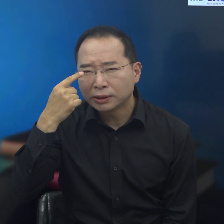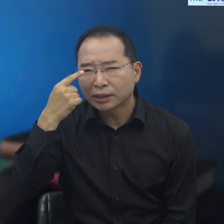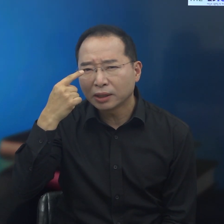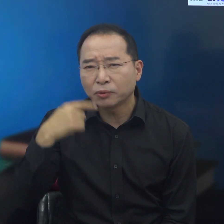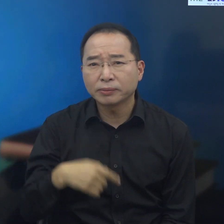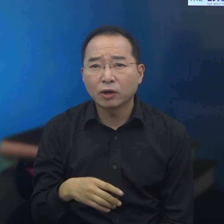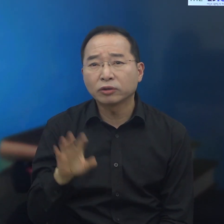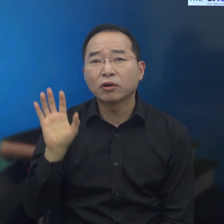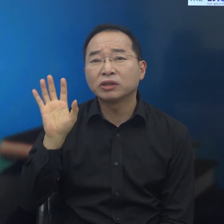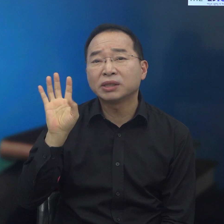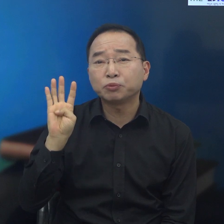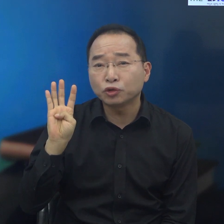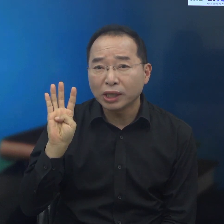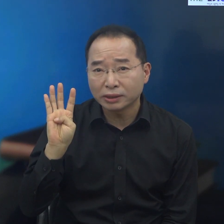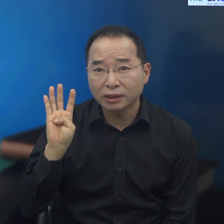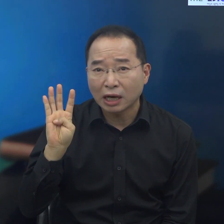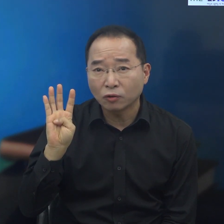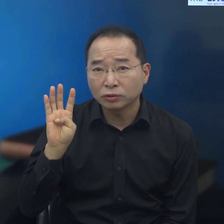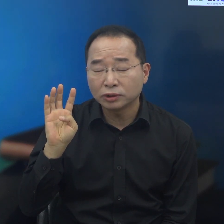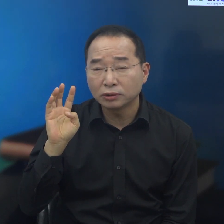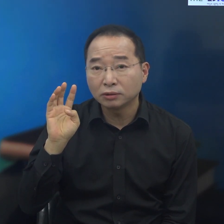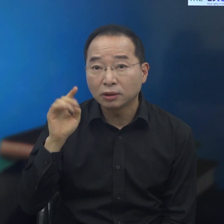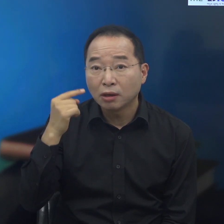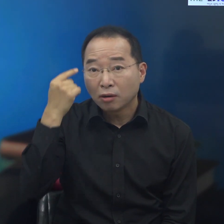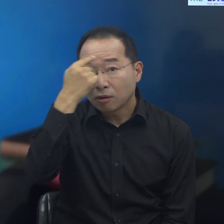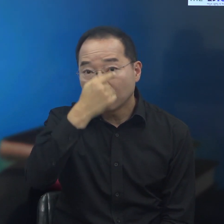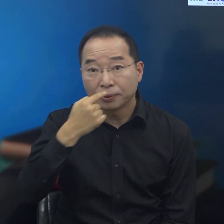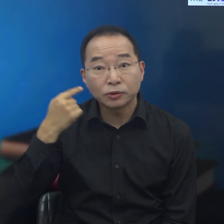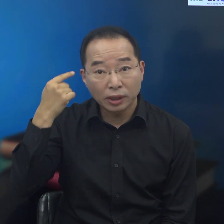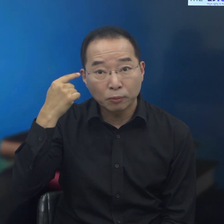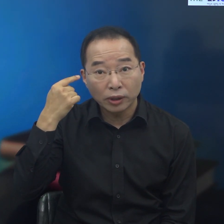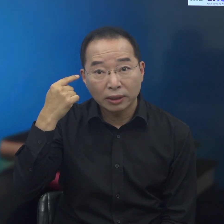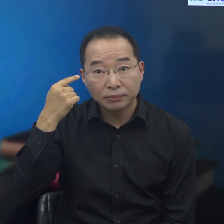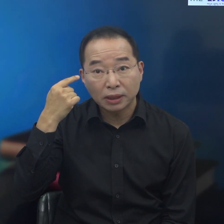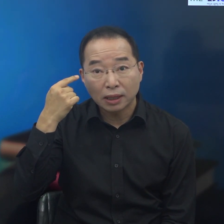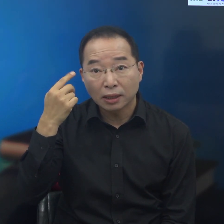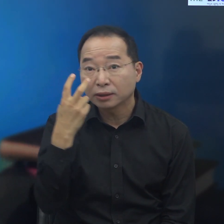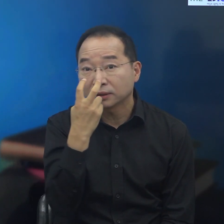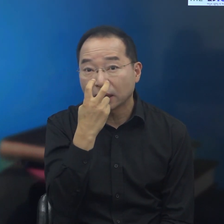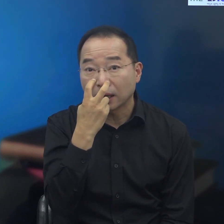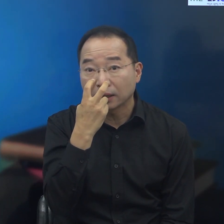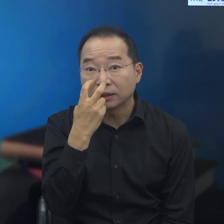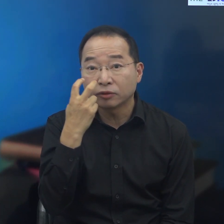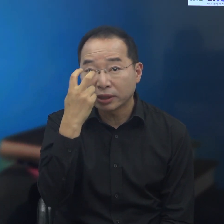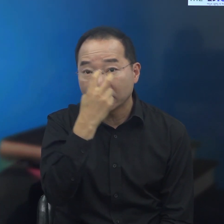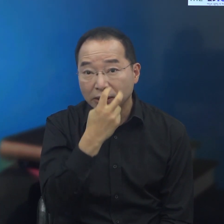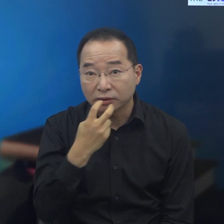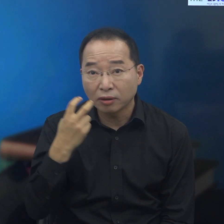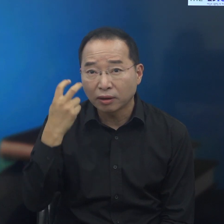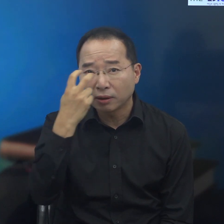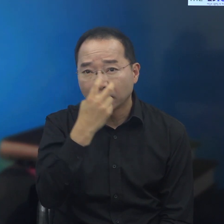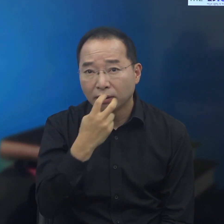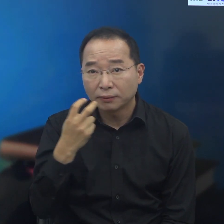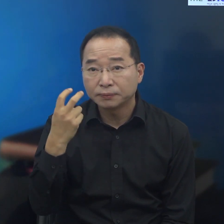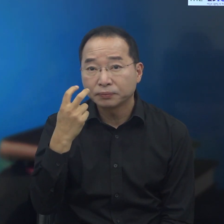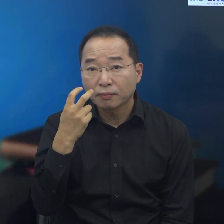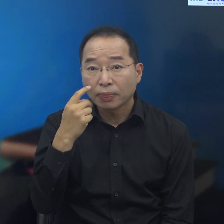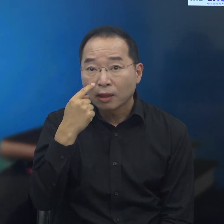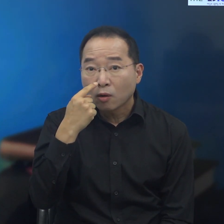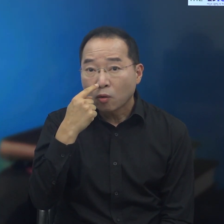상태는 뭐냐면 어떤 걸 집중할 때 나오는 표정의 모양입니다. 자, 그렇게 해서